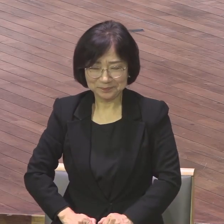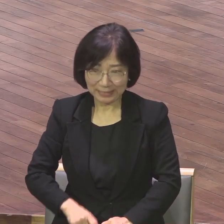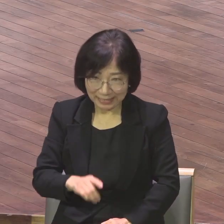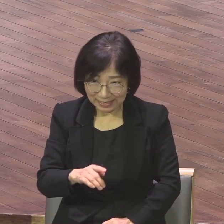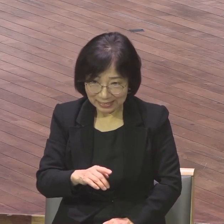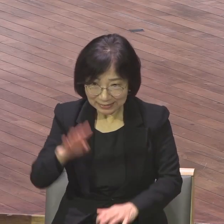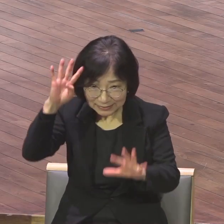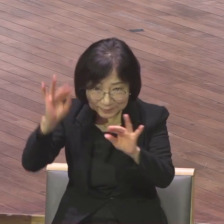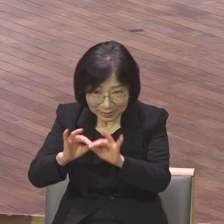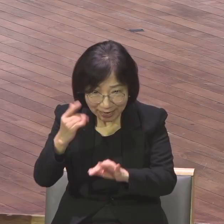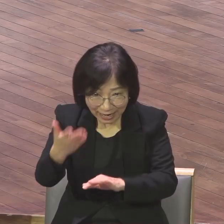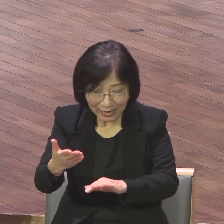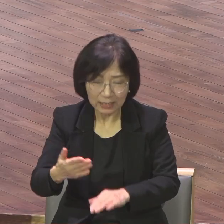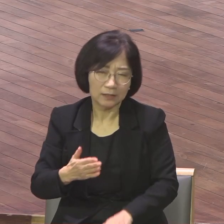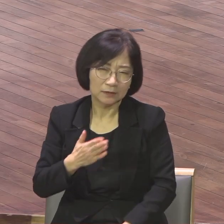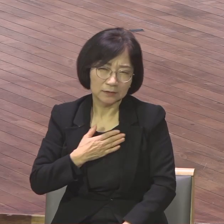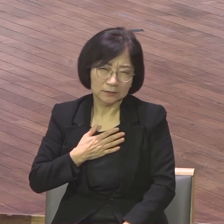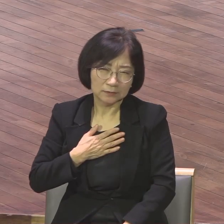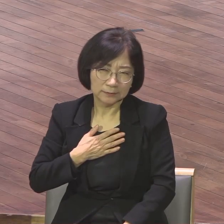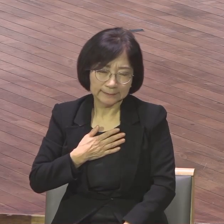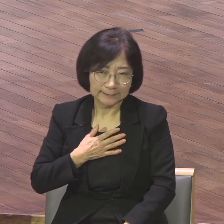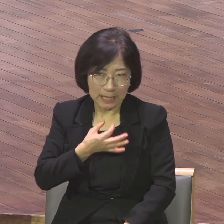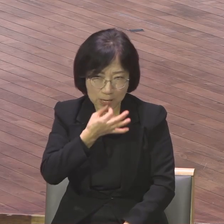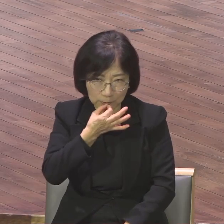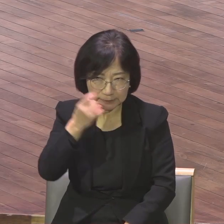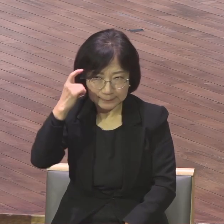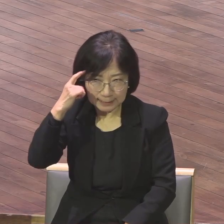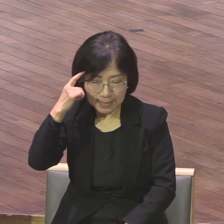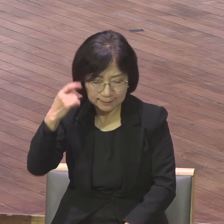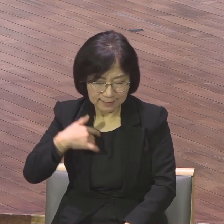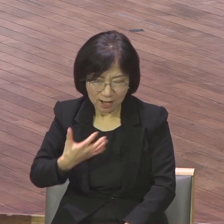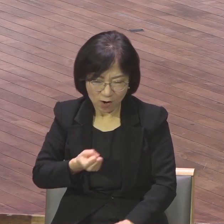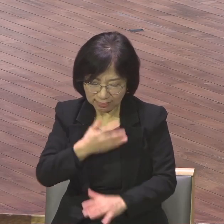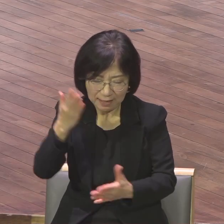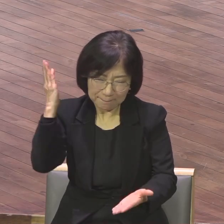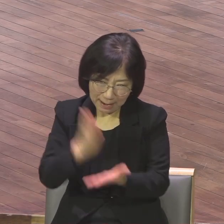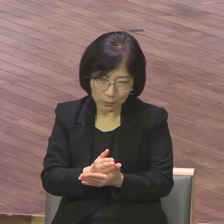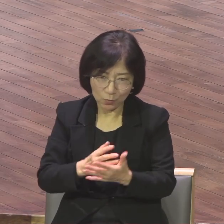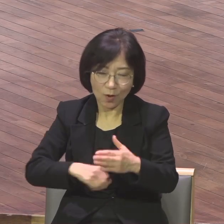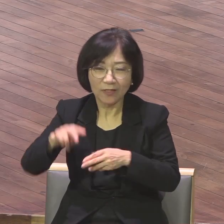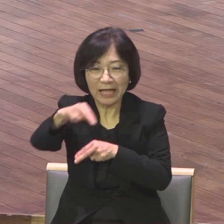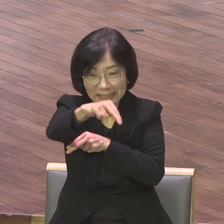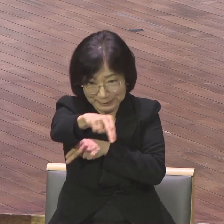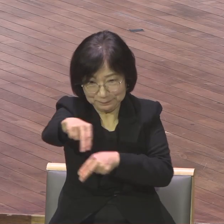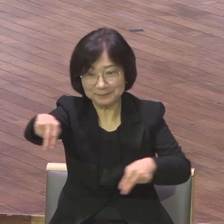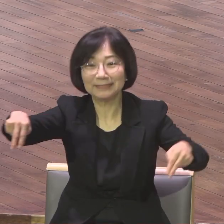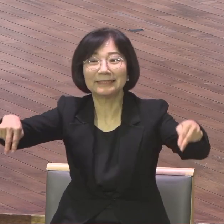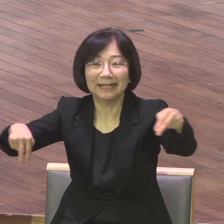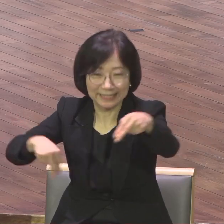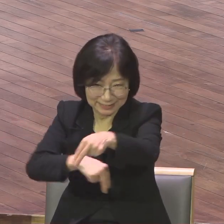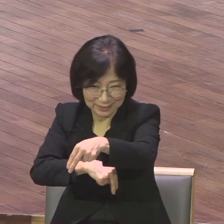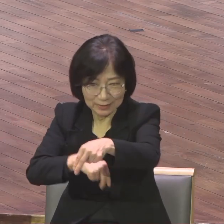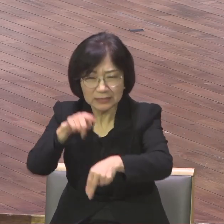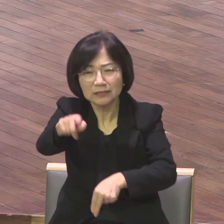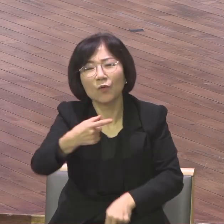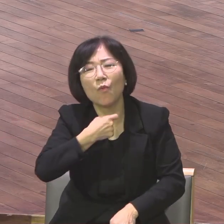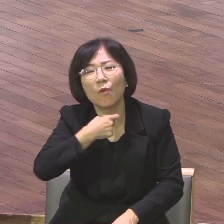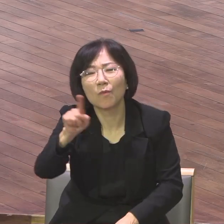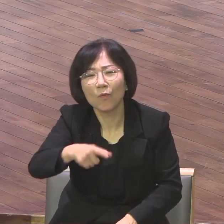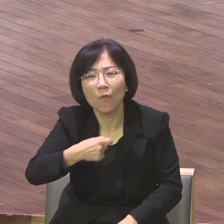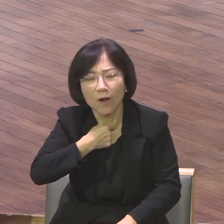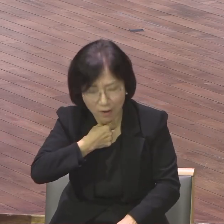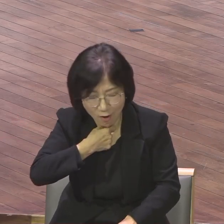공감이 되죠. 나를 비우고 내 것을 내려놓고 상대방 입장에서 바라보는 행동을